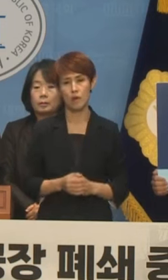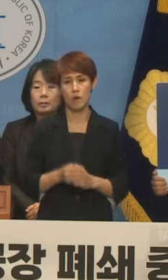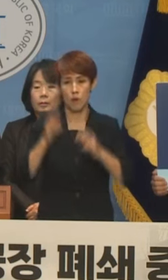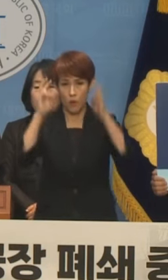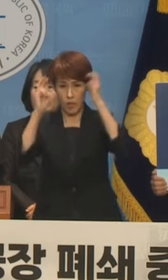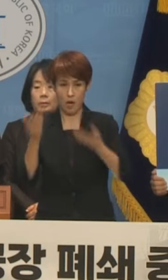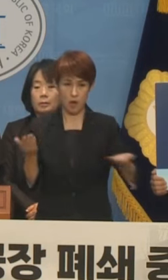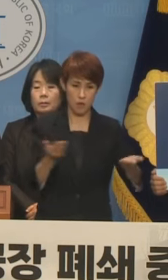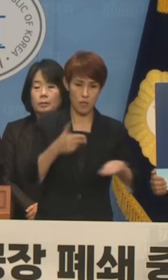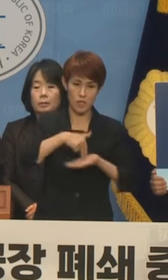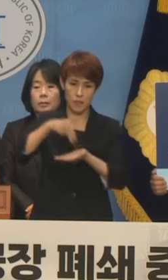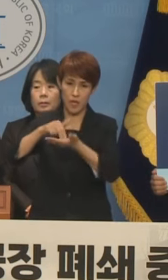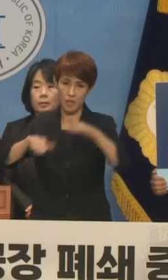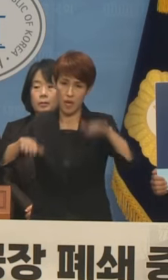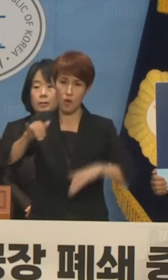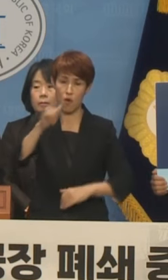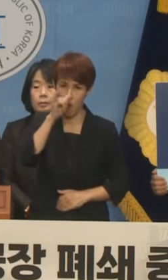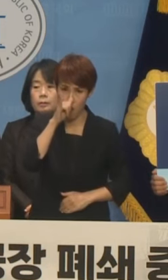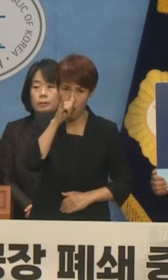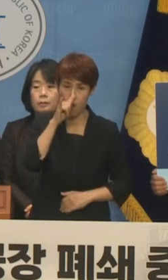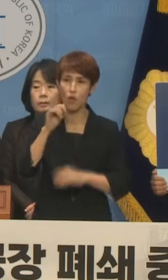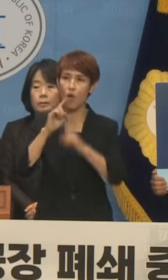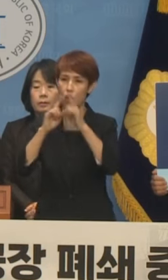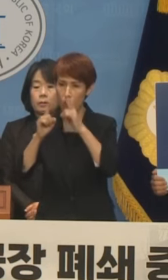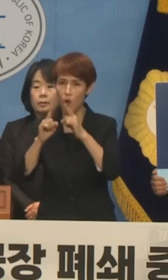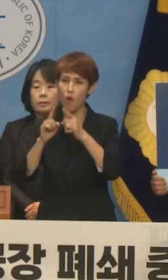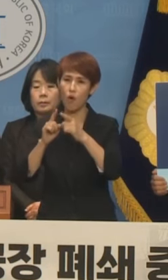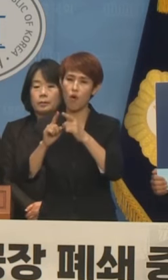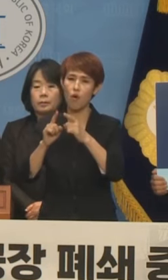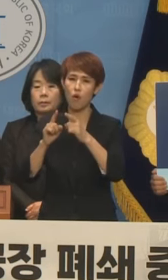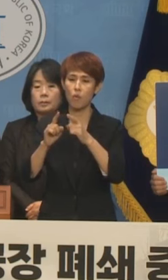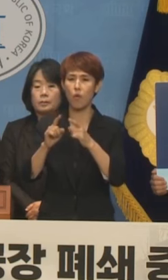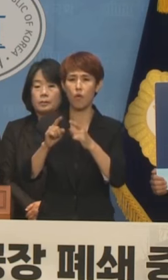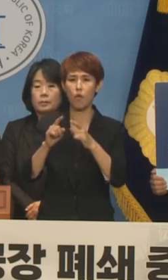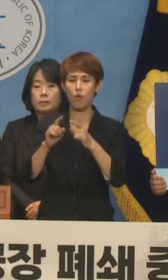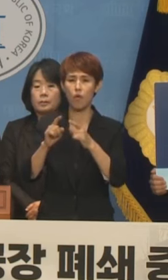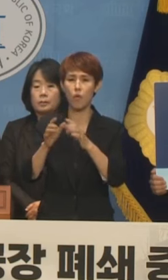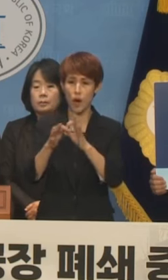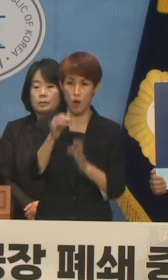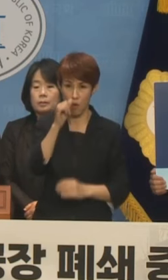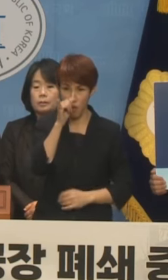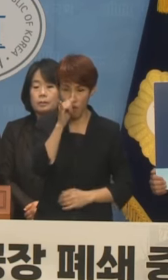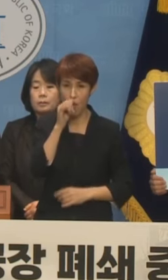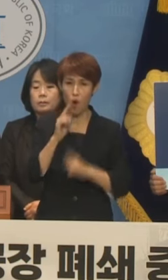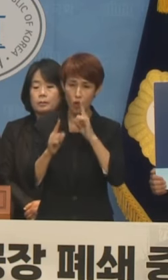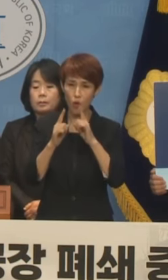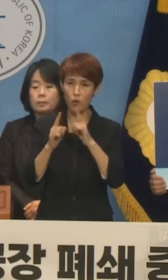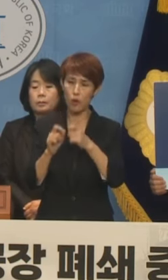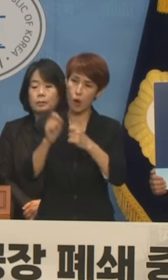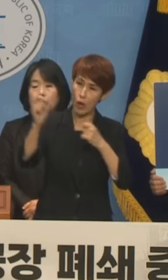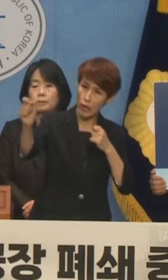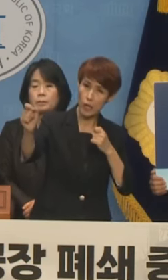입장의 차이, 언어와 거리의 장벽을 고려하면 이 같은 중차대한